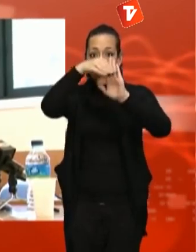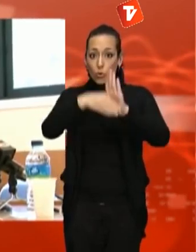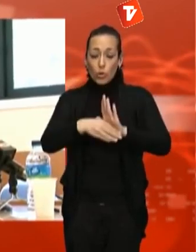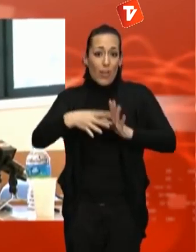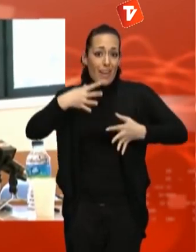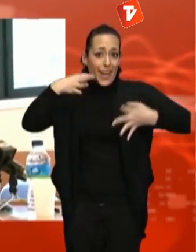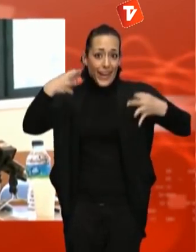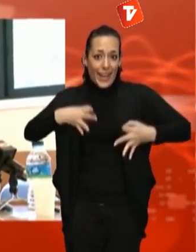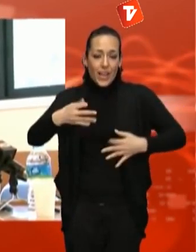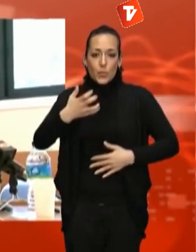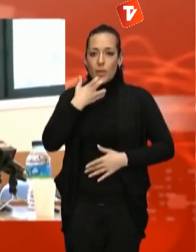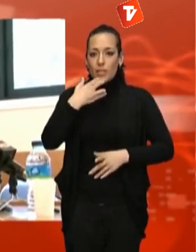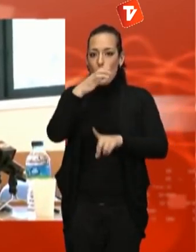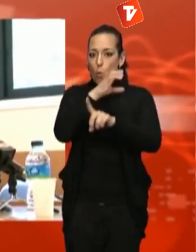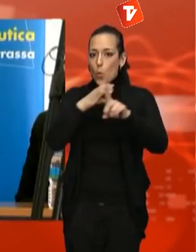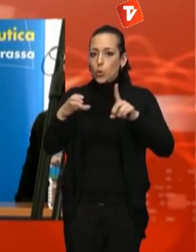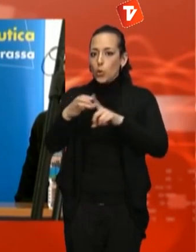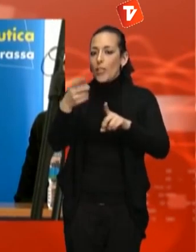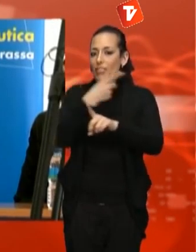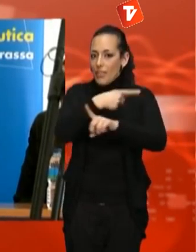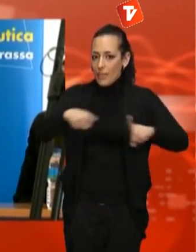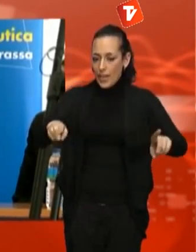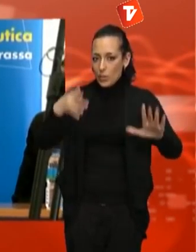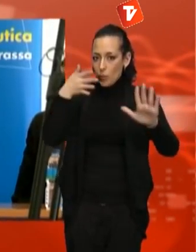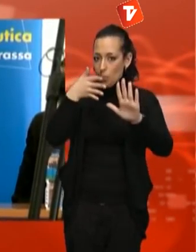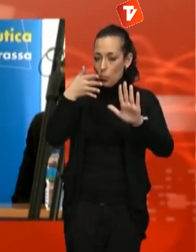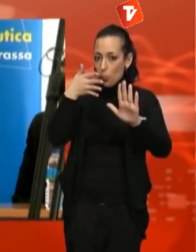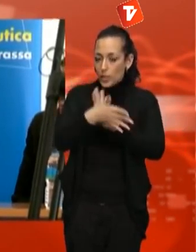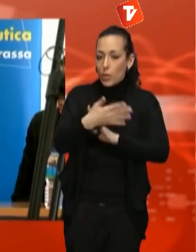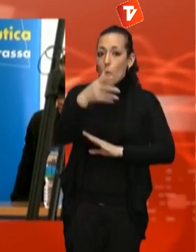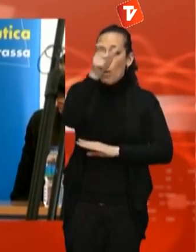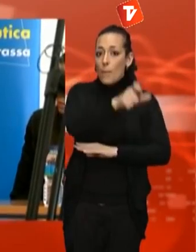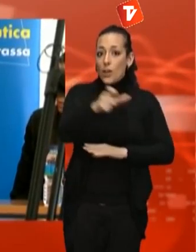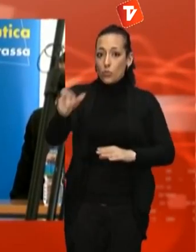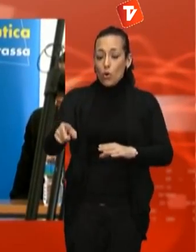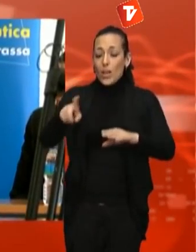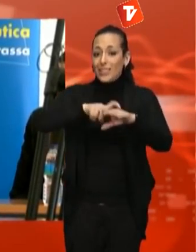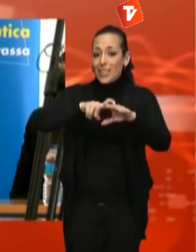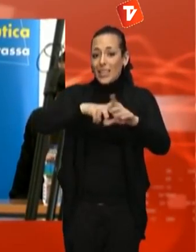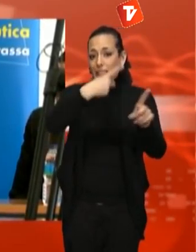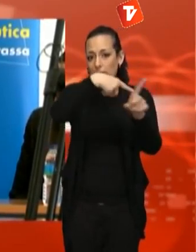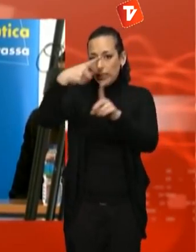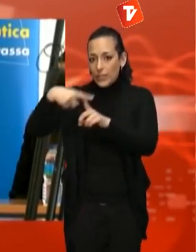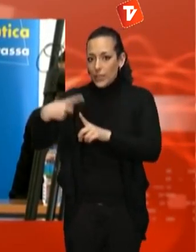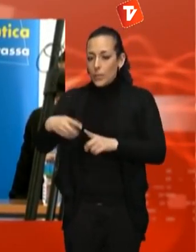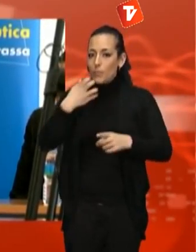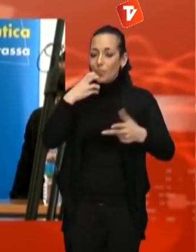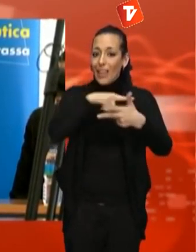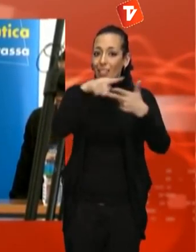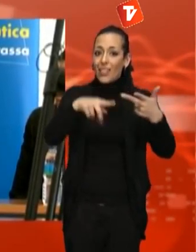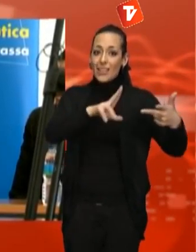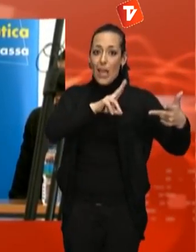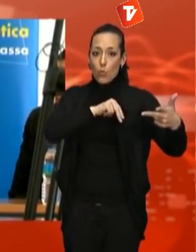les diferències culturals entre els diferents membres de la simulació, dos europeus, tres russos i un xinès.